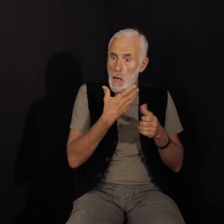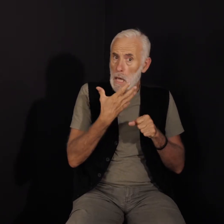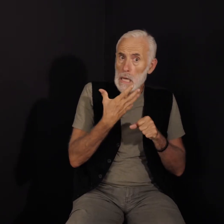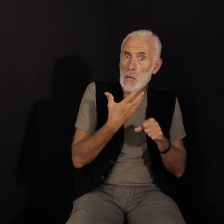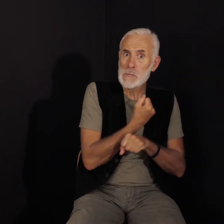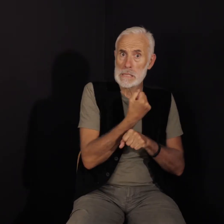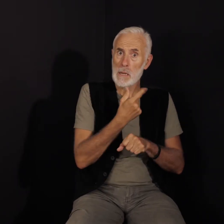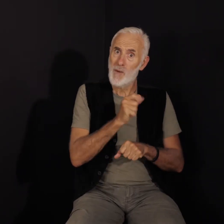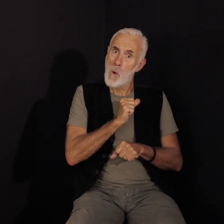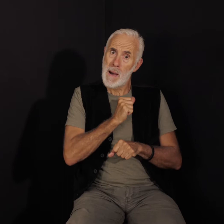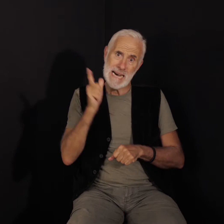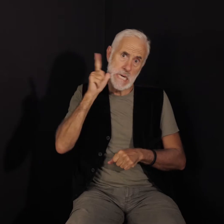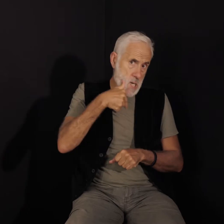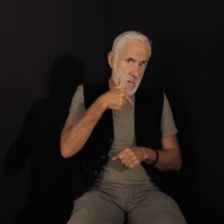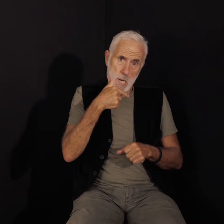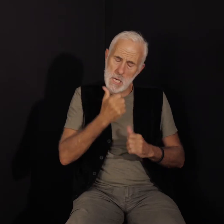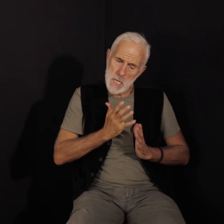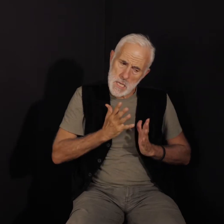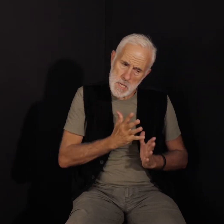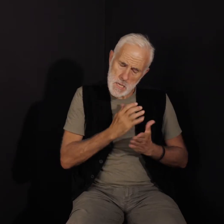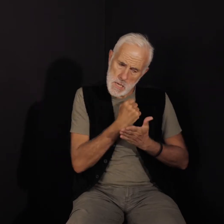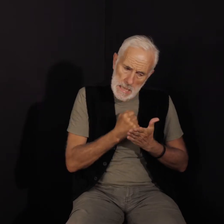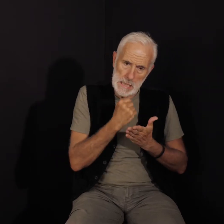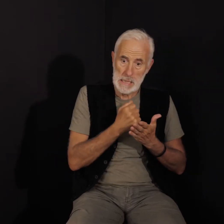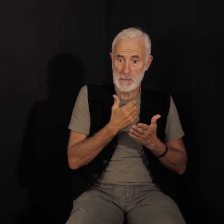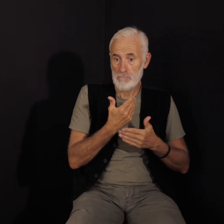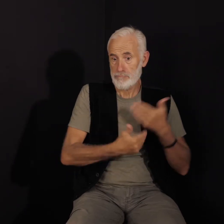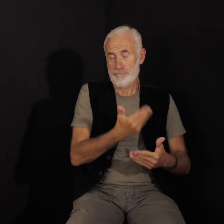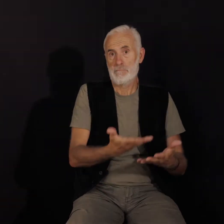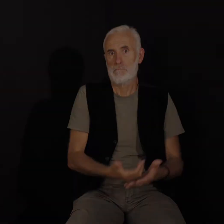mes propres efforts. Voilà.